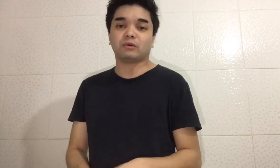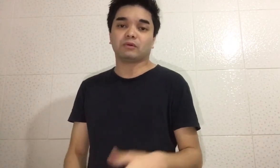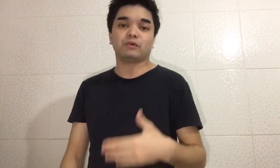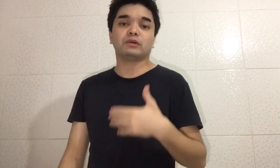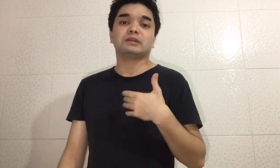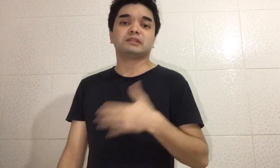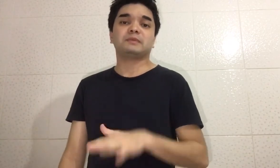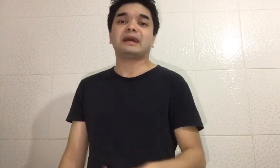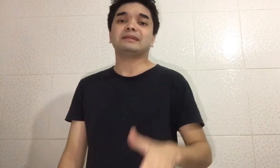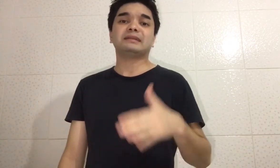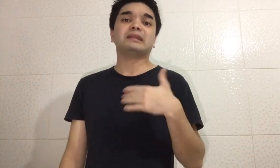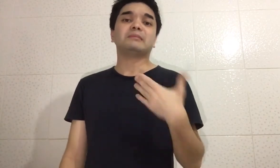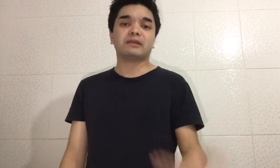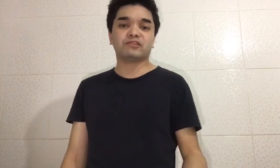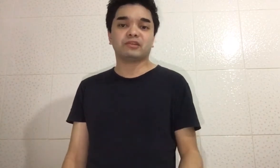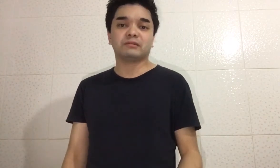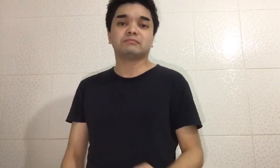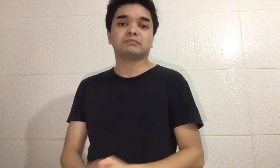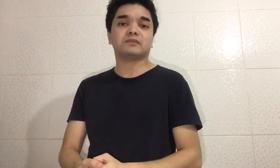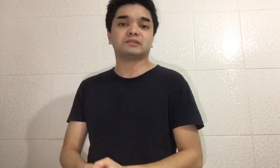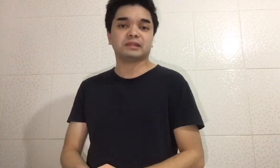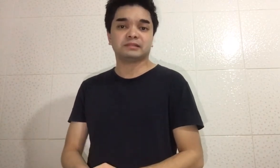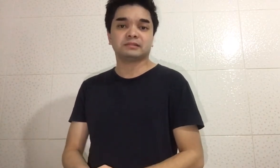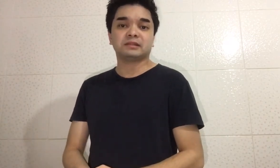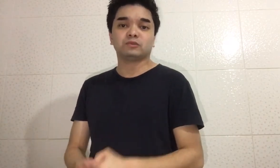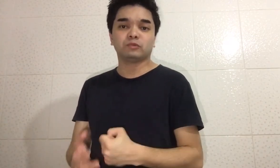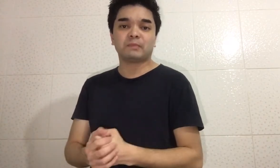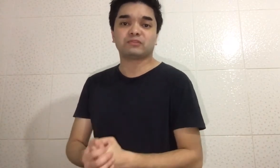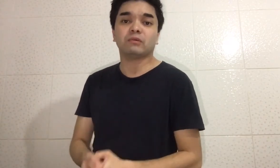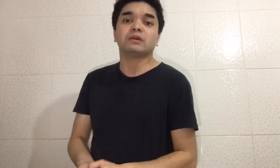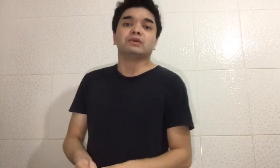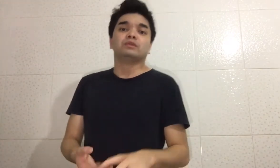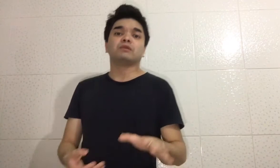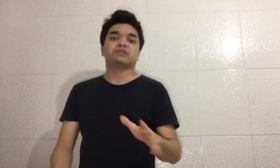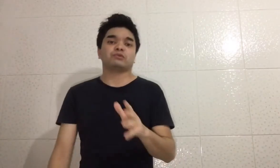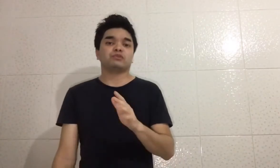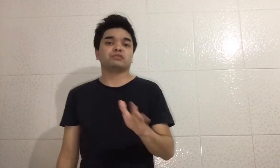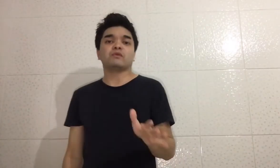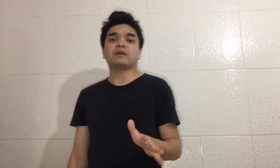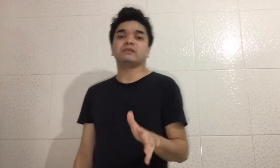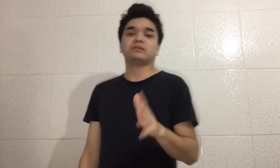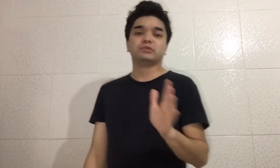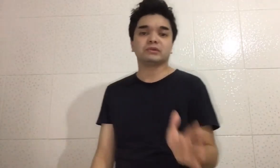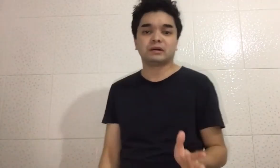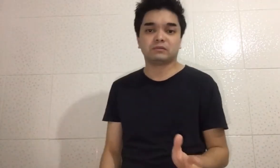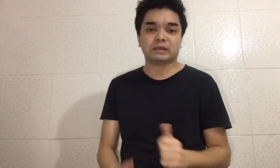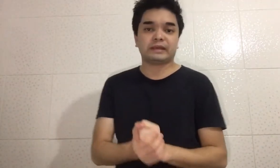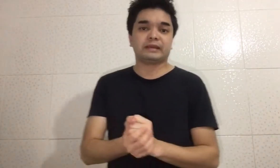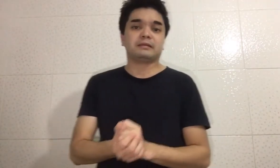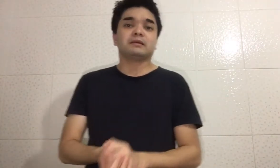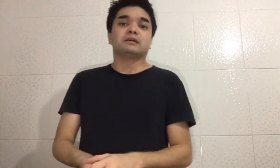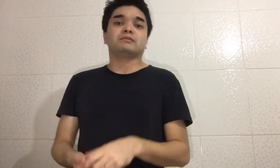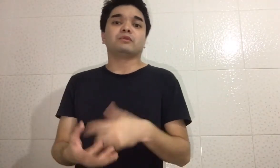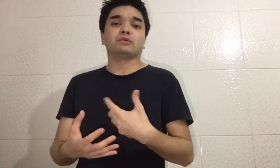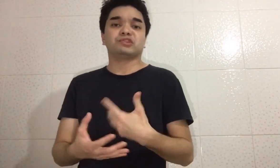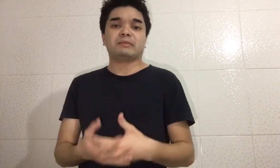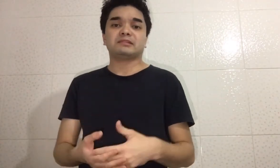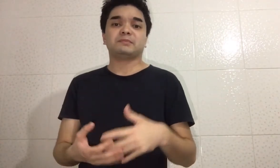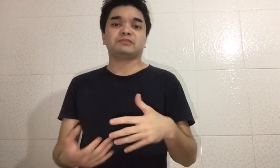eu vou explicar detalhadamente para vocês. Tudo bem, pessoal? Hoje não vou ficar falando muito, não. Vou jamais